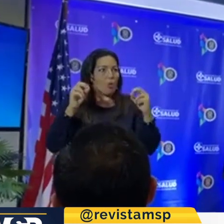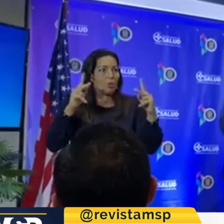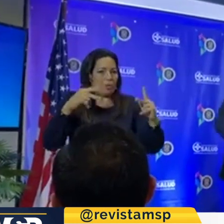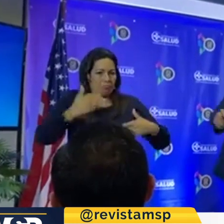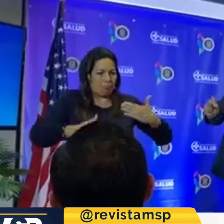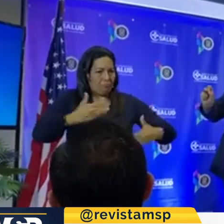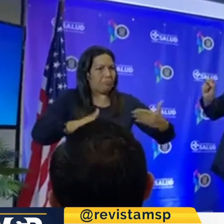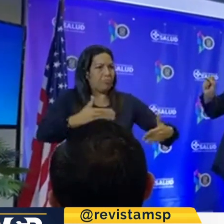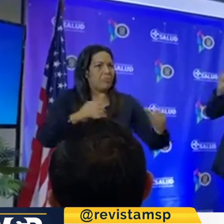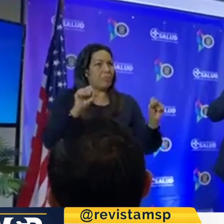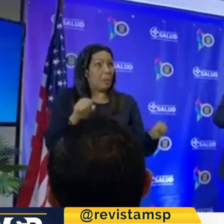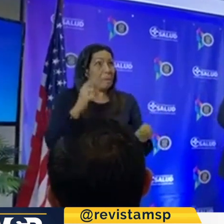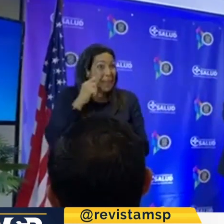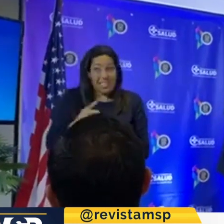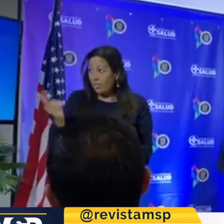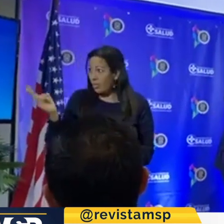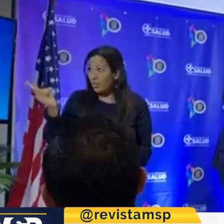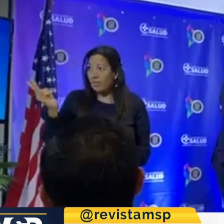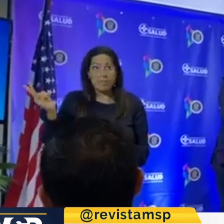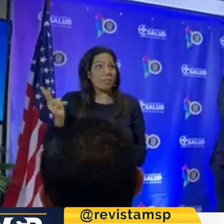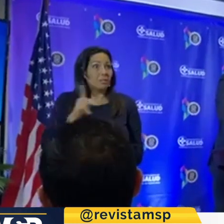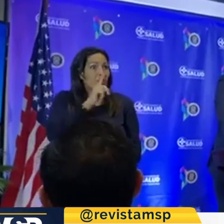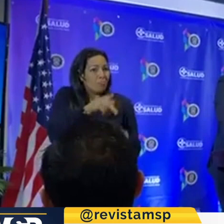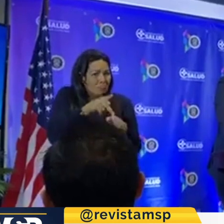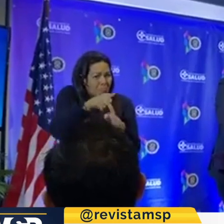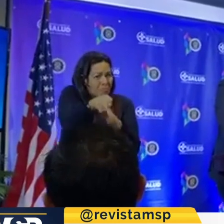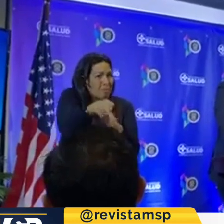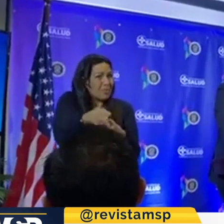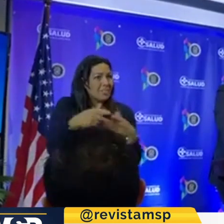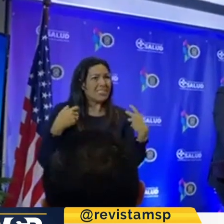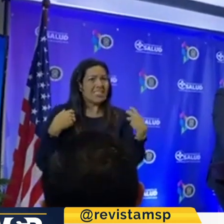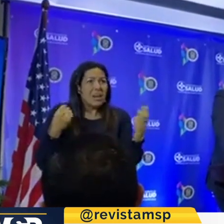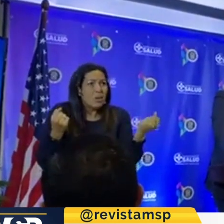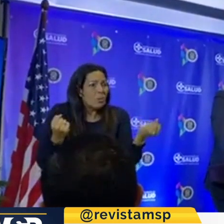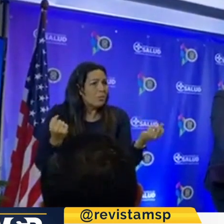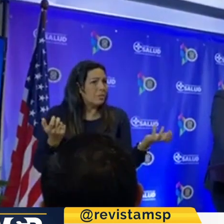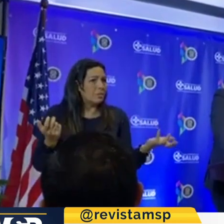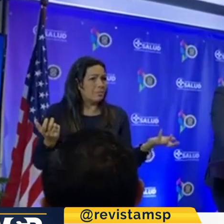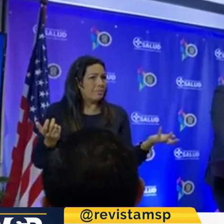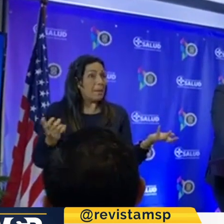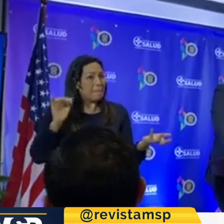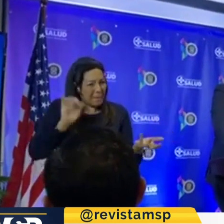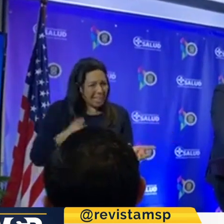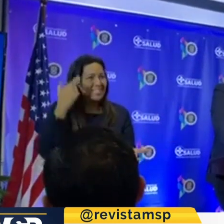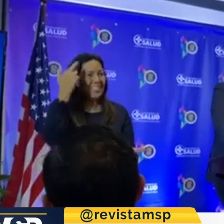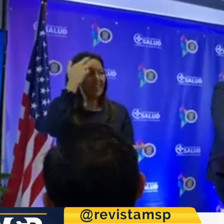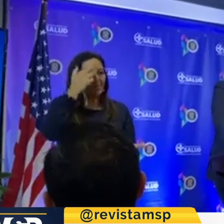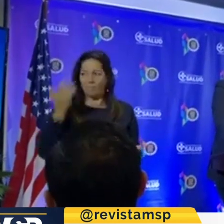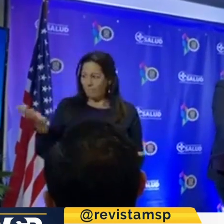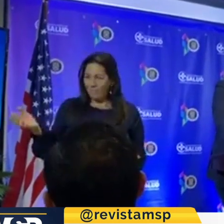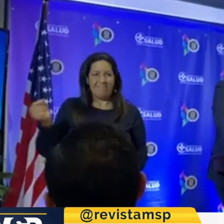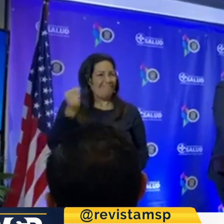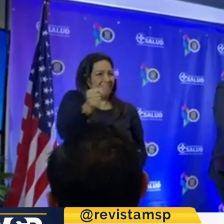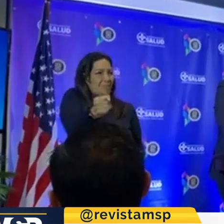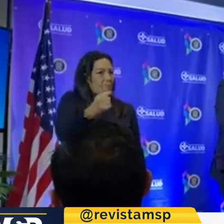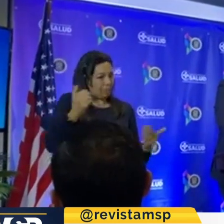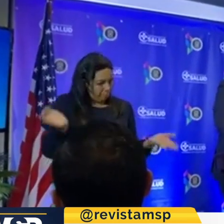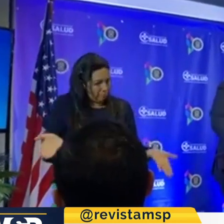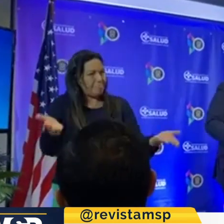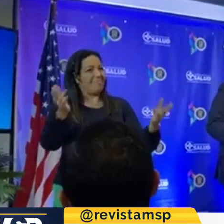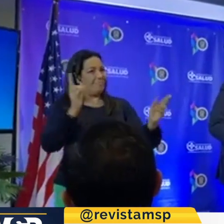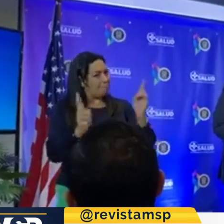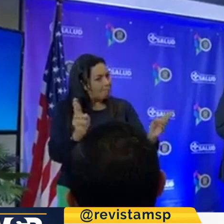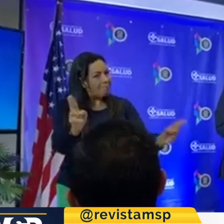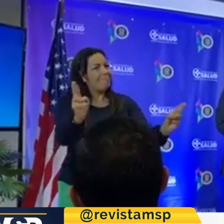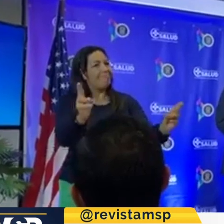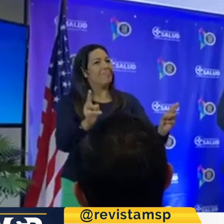estrategias, que para eso tengo estos dos caballeros profesionales de la salud excelentes, incuestionables, con esas estrategias poder avanzar en la pandemia y poder